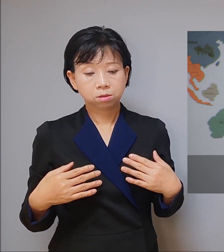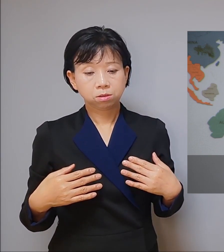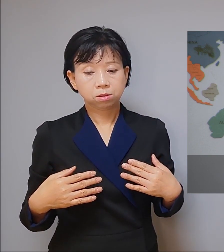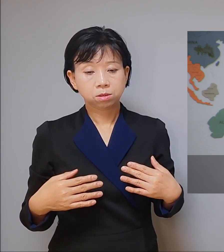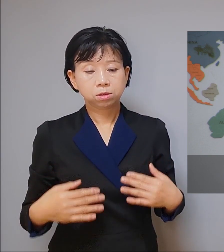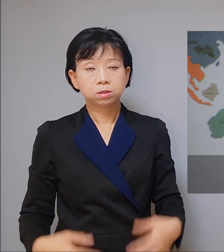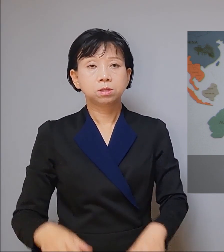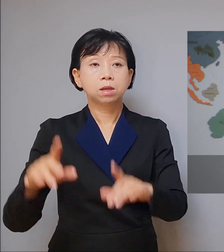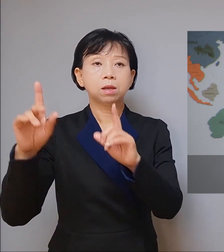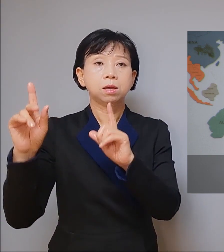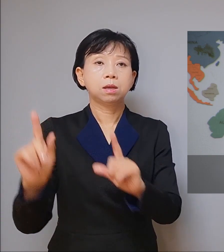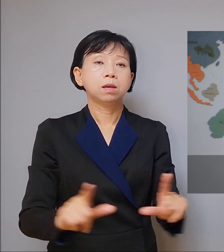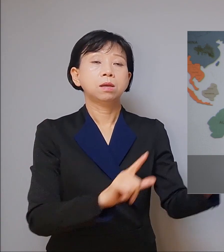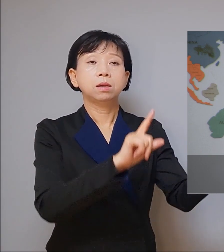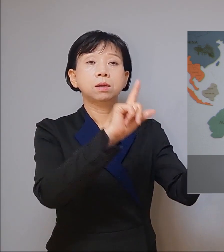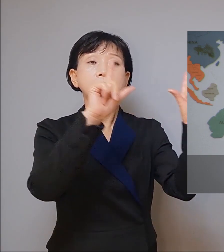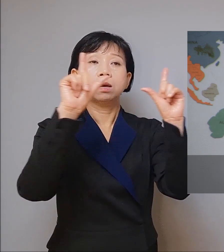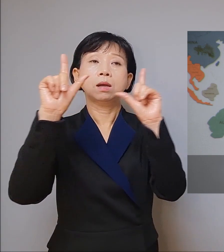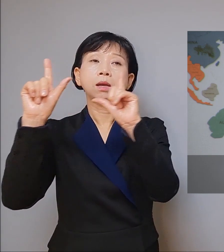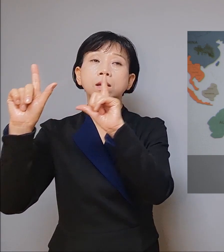지쳐